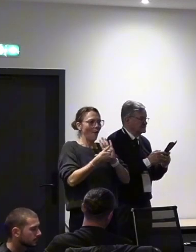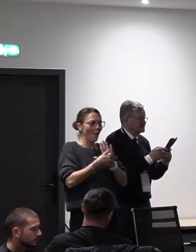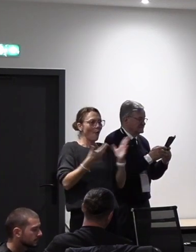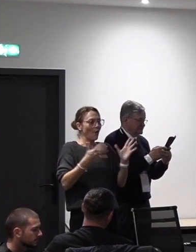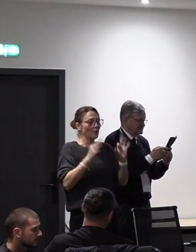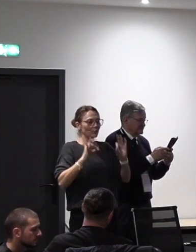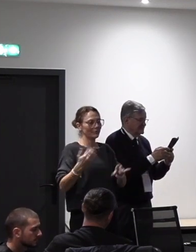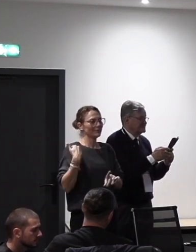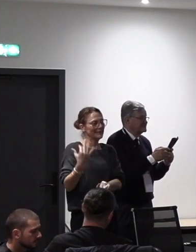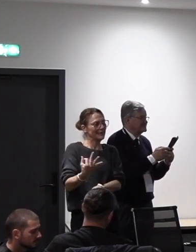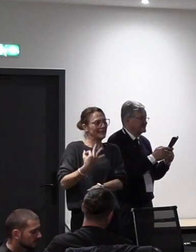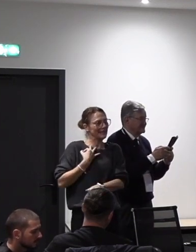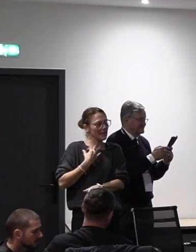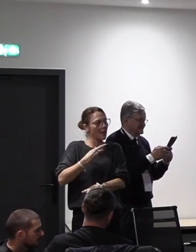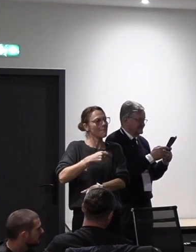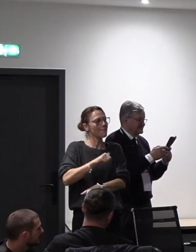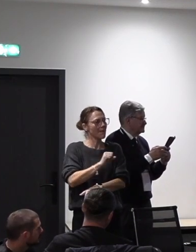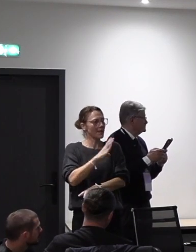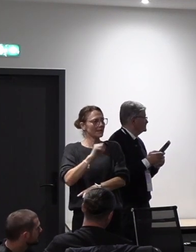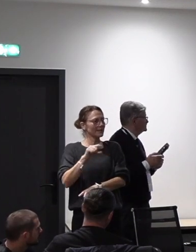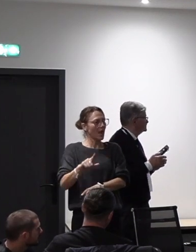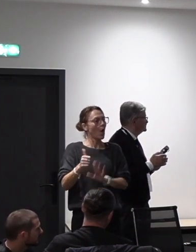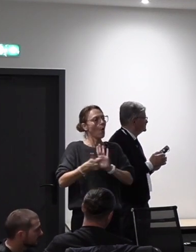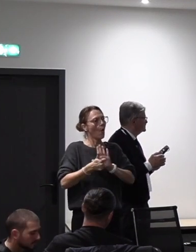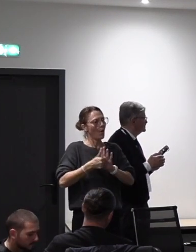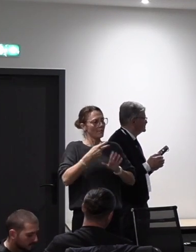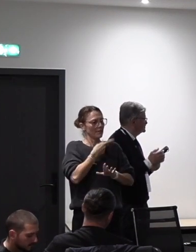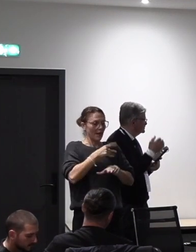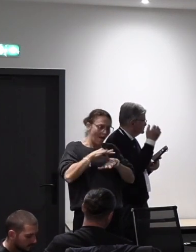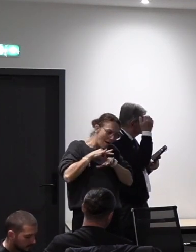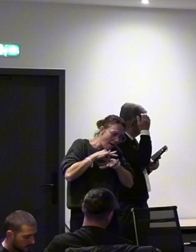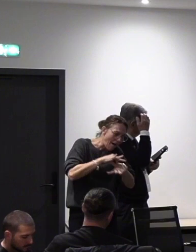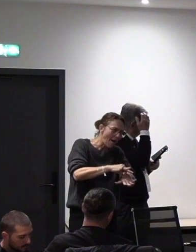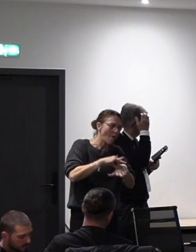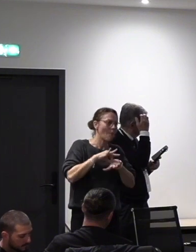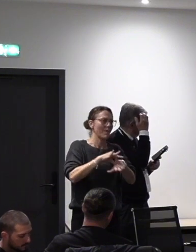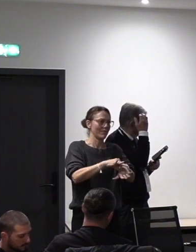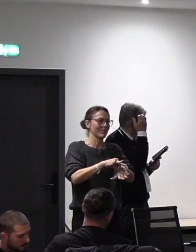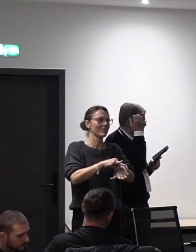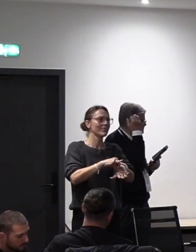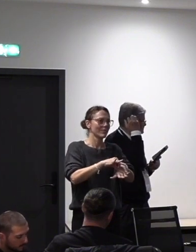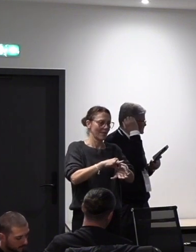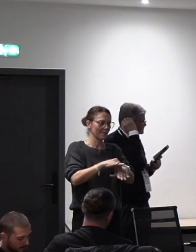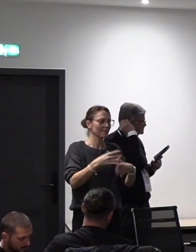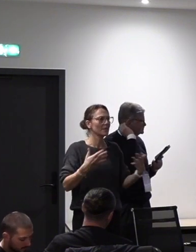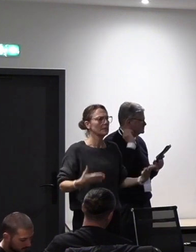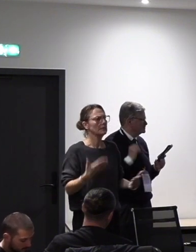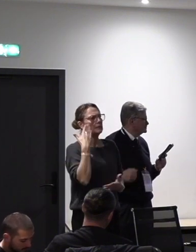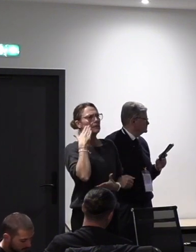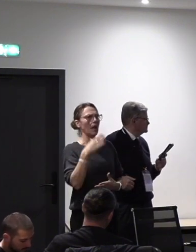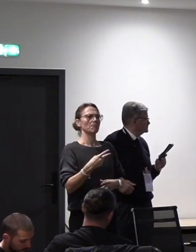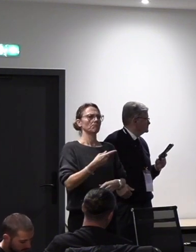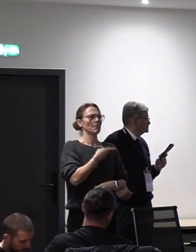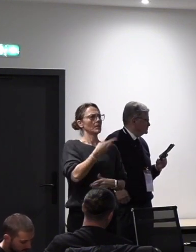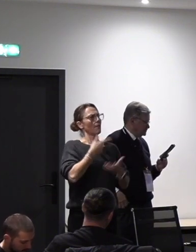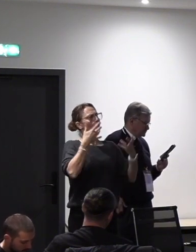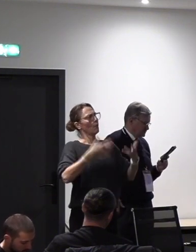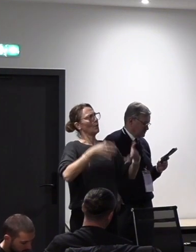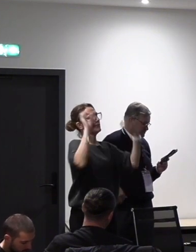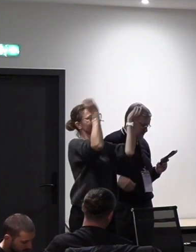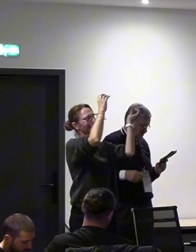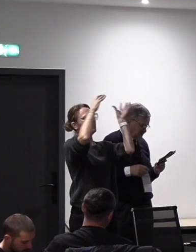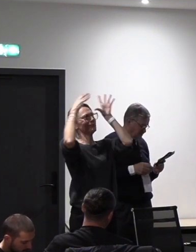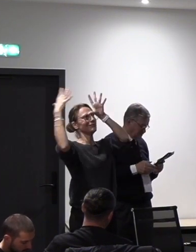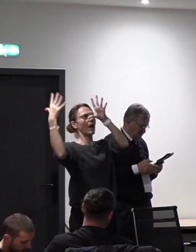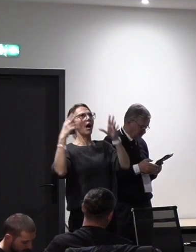l'a dit Pascal, accompagner. Et si on continue, on peut dire que le danger de cette médecine qui voudrait idéaliser,